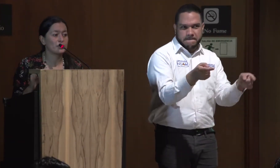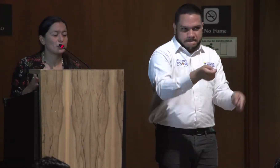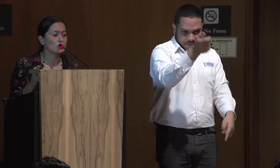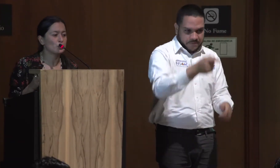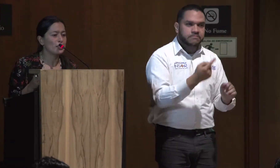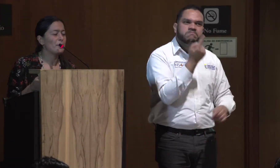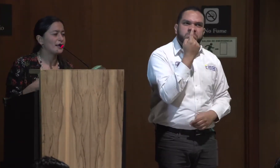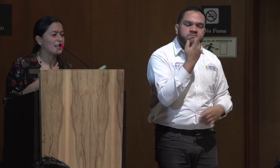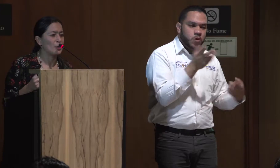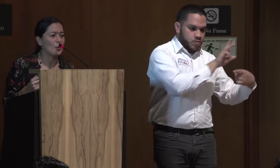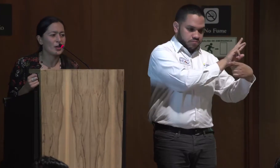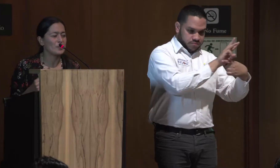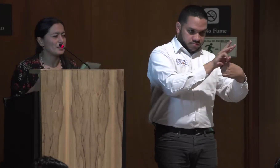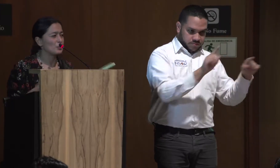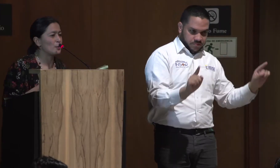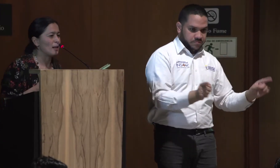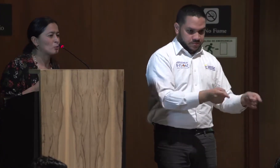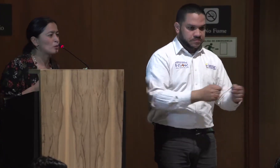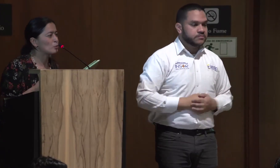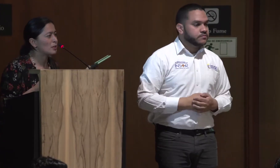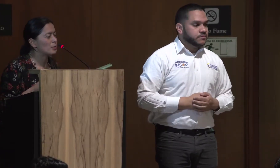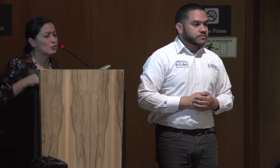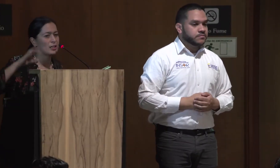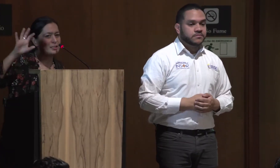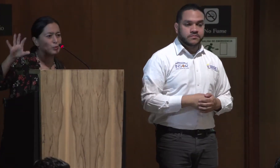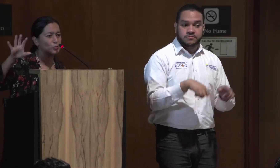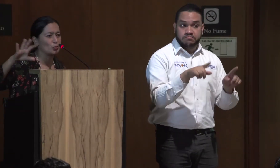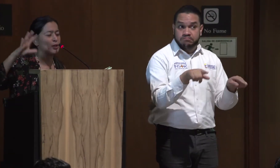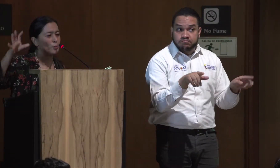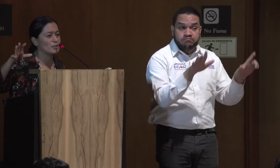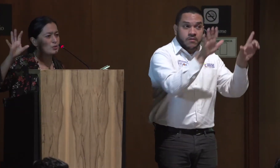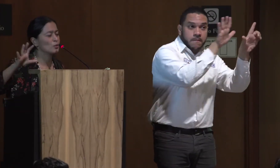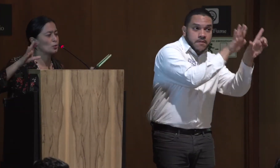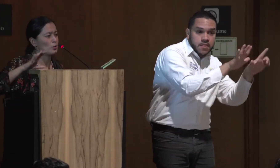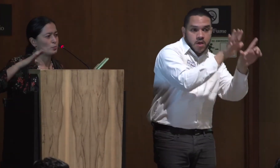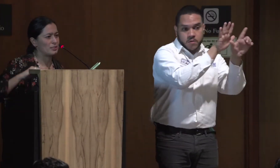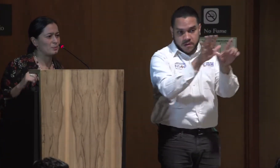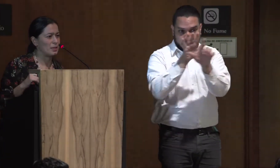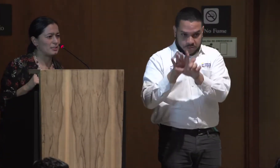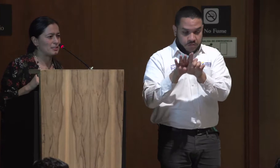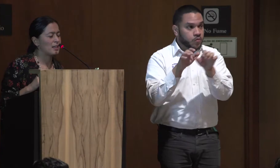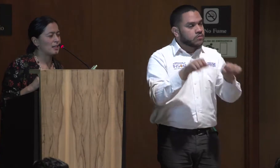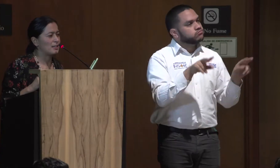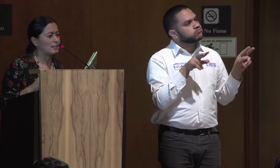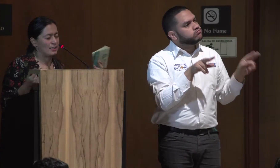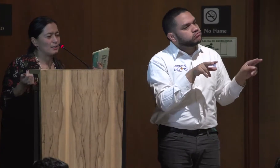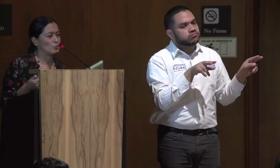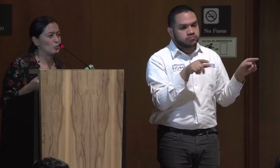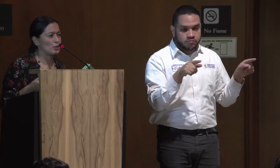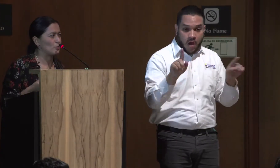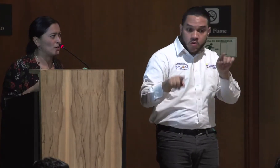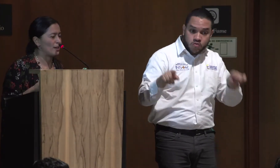rápidamente cómo está construida para que ya luego empecemos a ver algunos de los videos en discusión y en conversación con los participantes